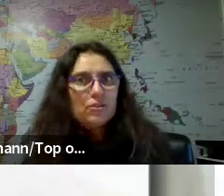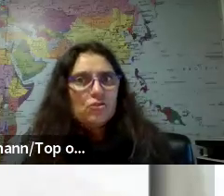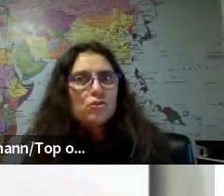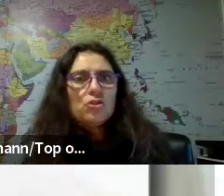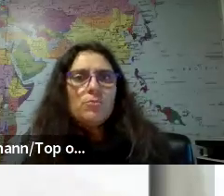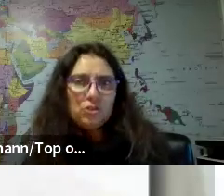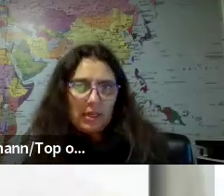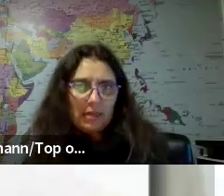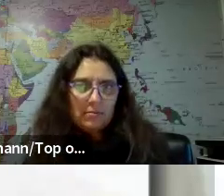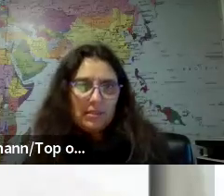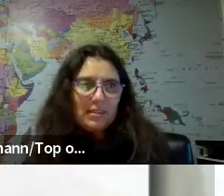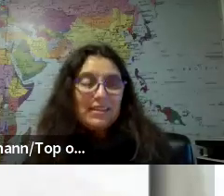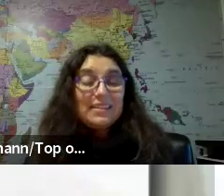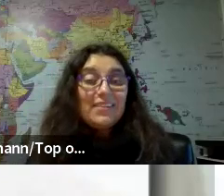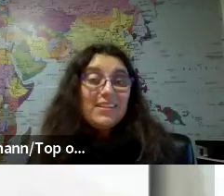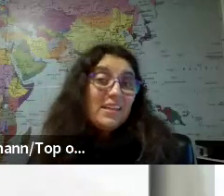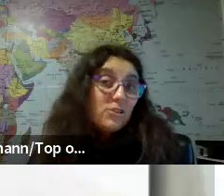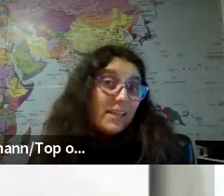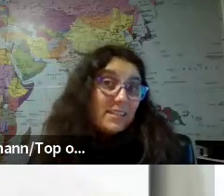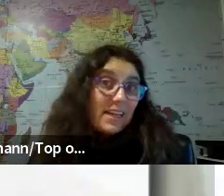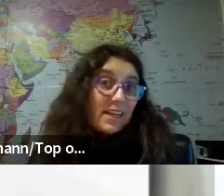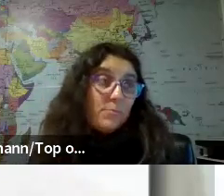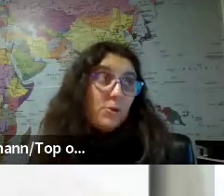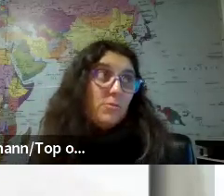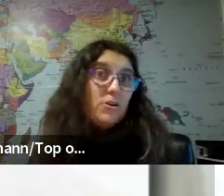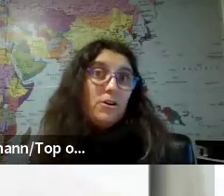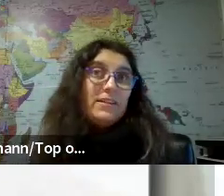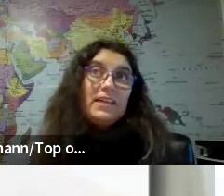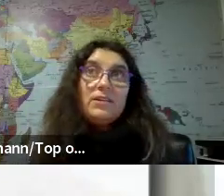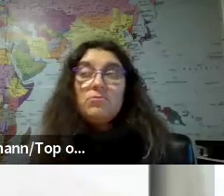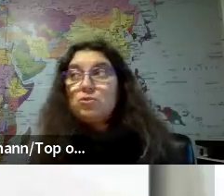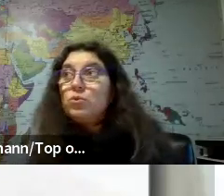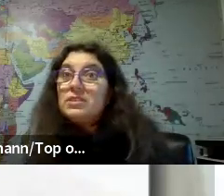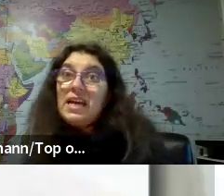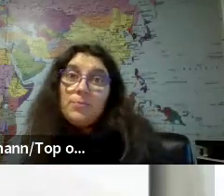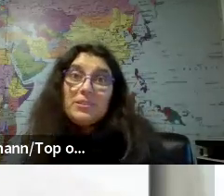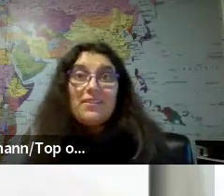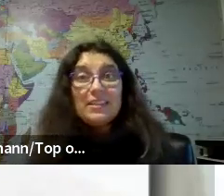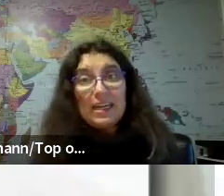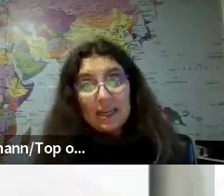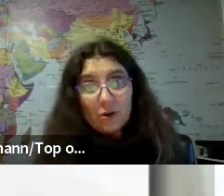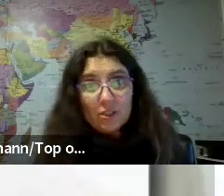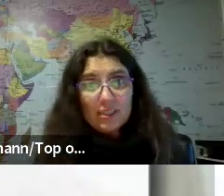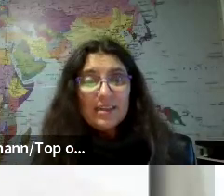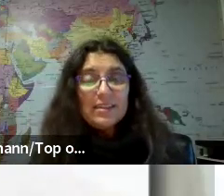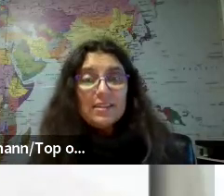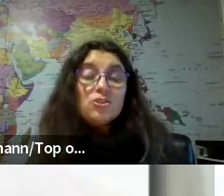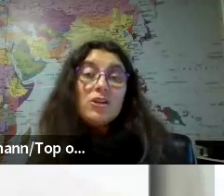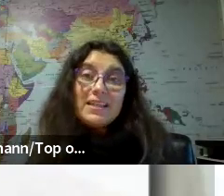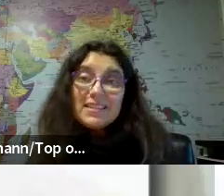el factor socioemocional. Debe tener tolerancia al cambio, a lo mejor va a estar en una sucursal, después se le va a trasladar a otra.